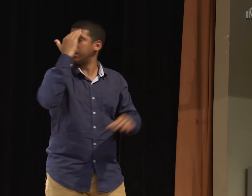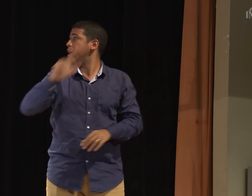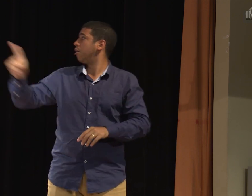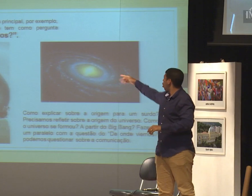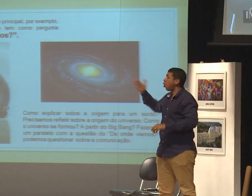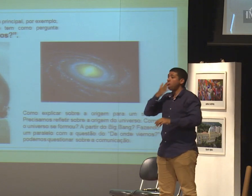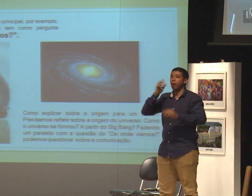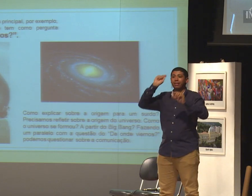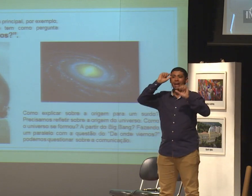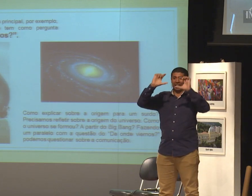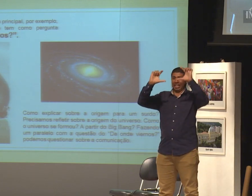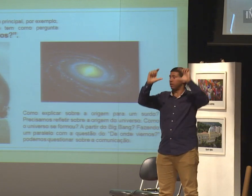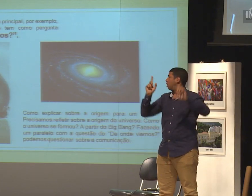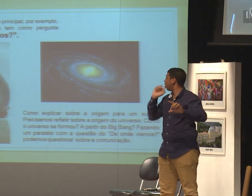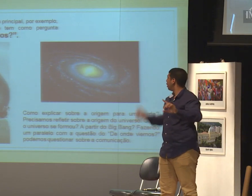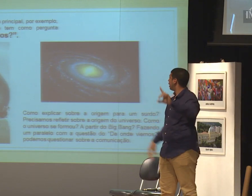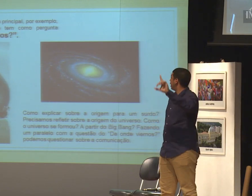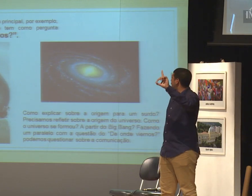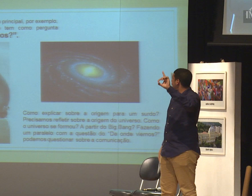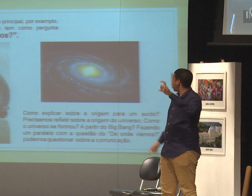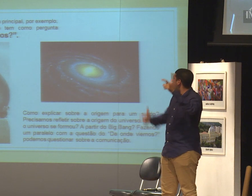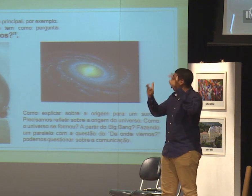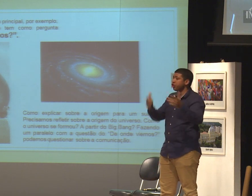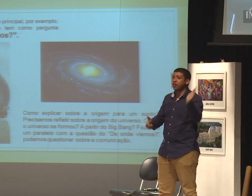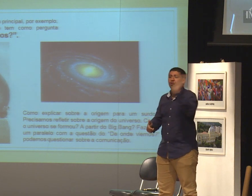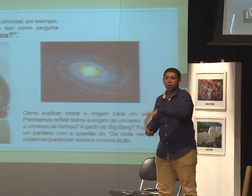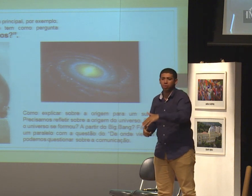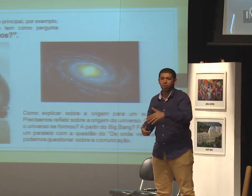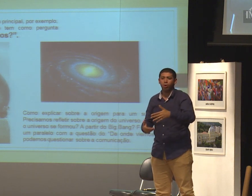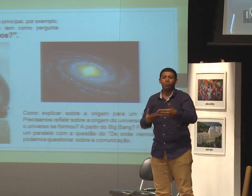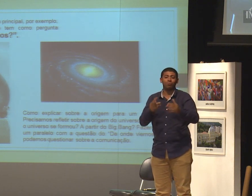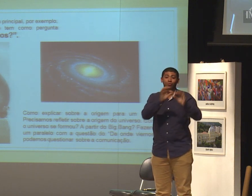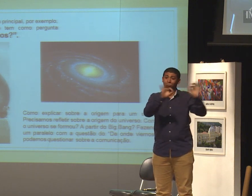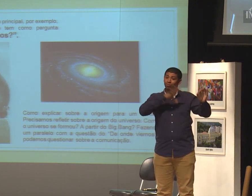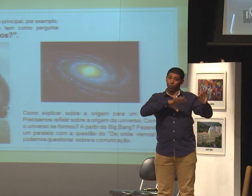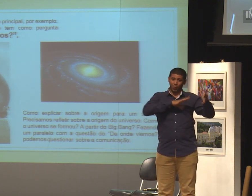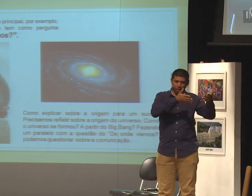por exemplo, a língua está ali em português, está ali em negrito. De onde viemos? Né?